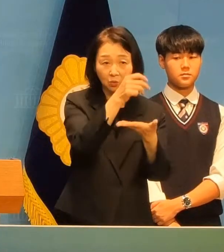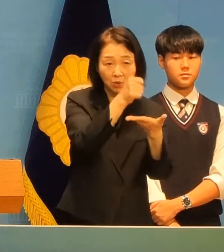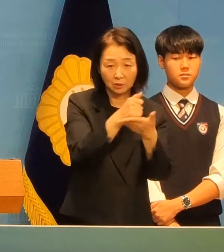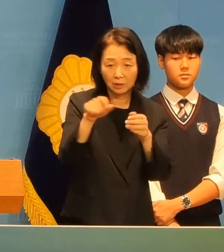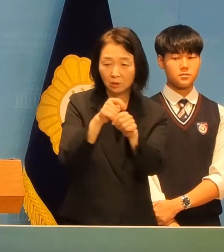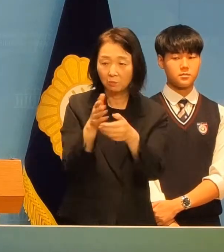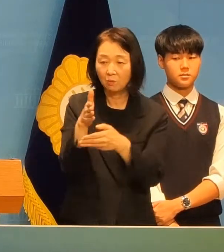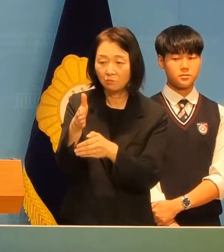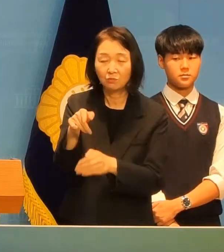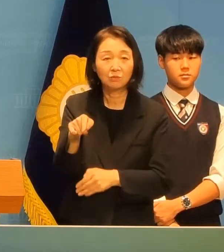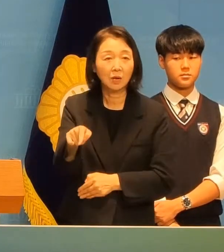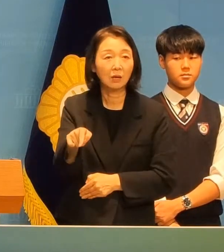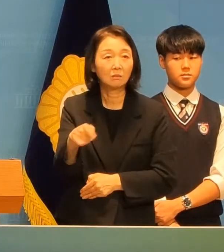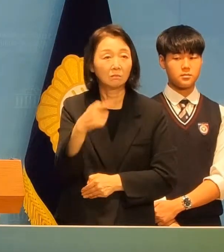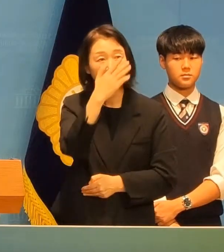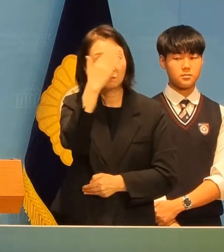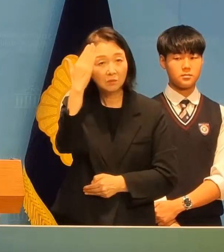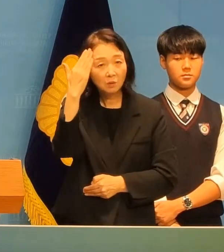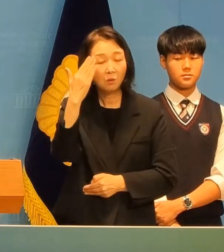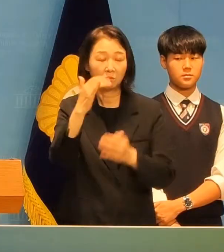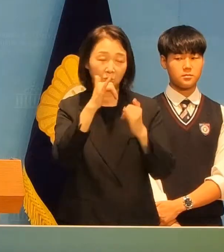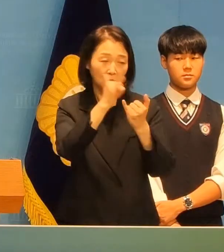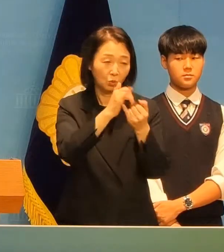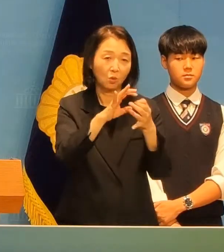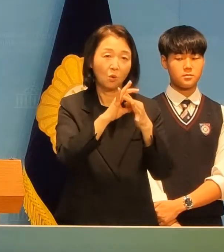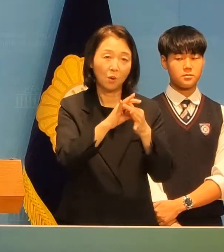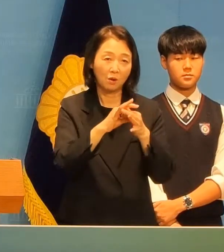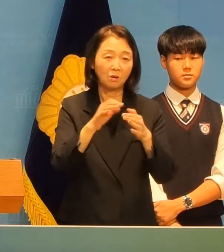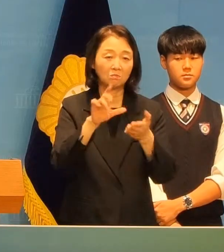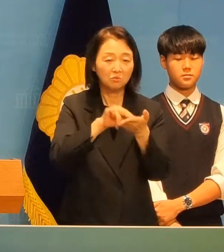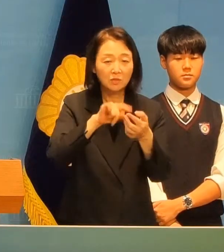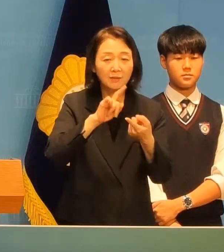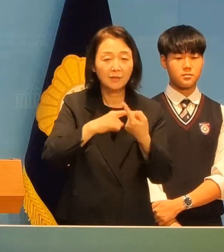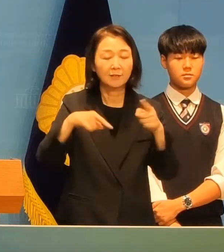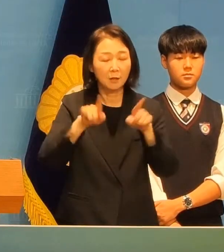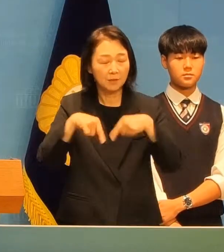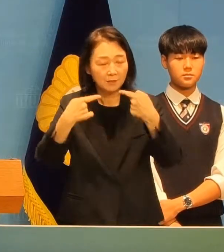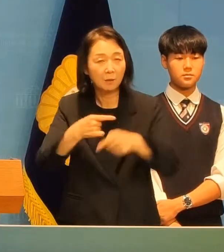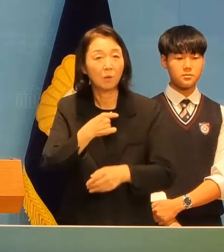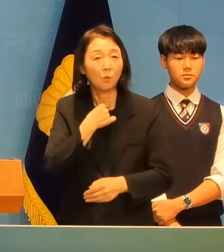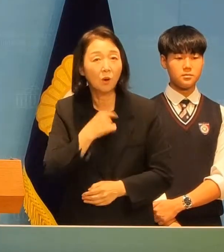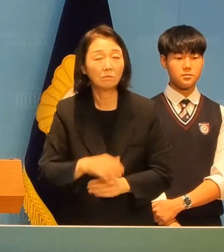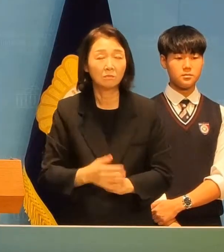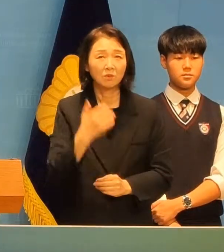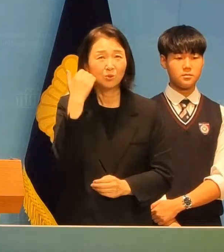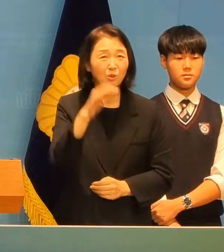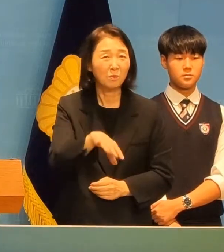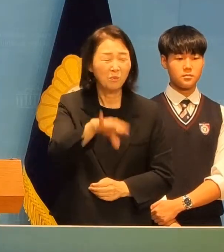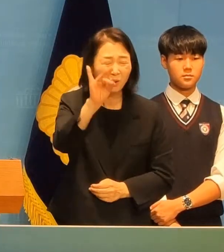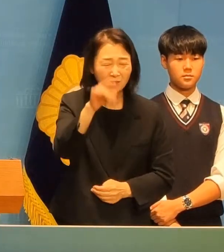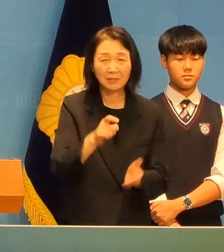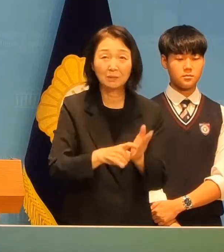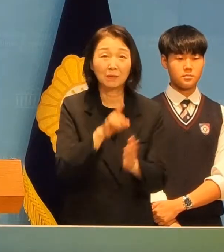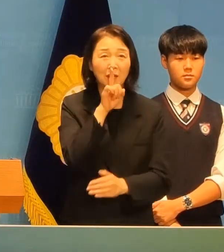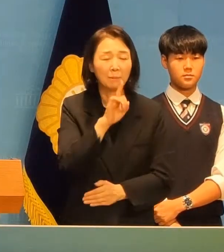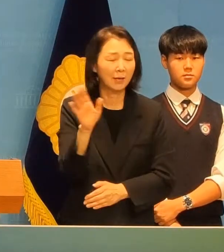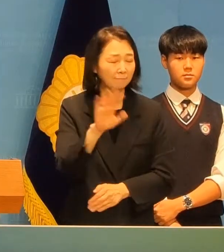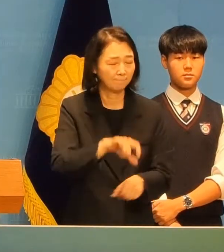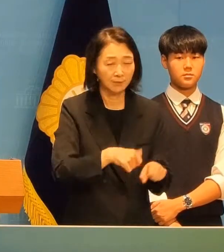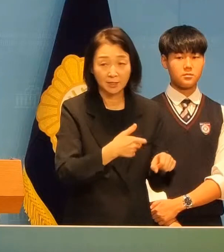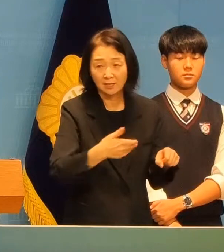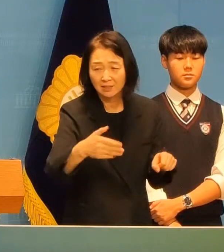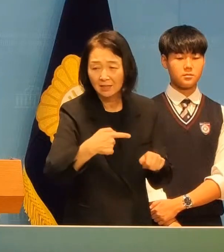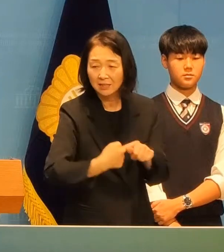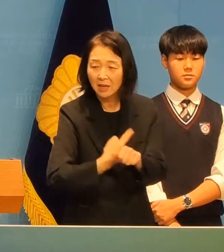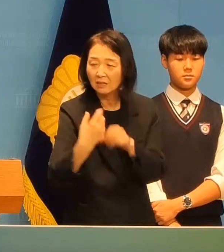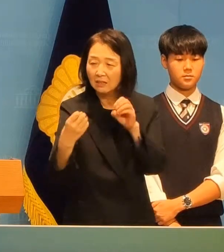특별분과가 청소년 의제와 담론에 거침없이 달려들겠습니다. 누군가는 시기상조라 하겠지만 시간이 지난다고 해서 자연스레